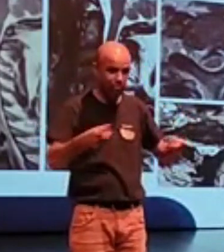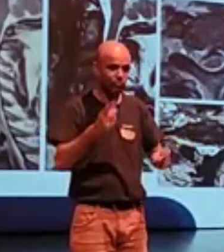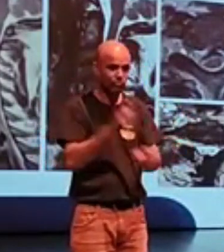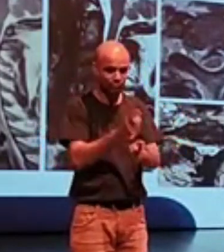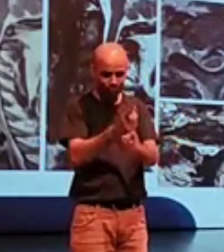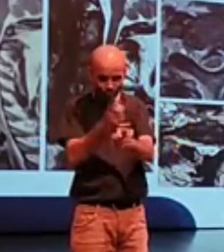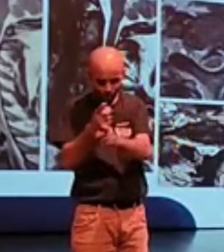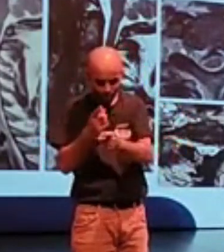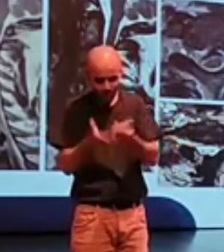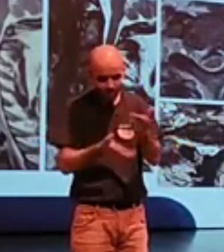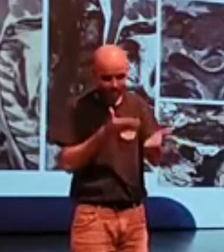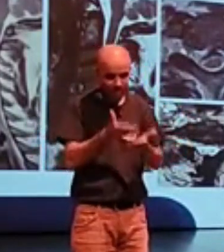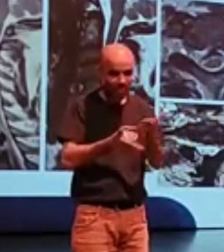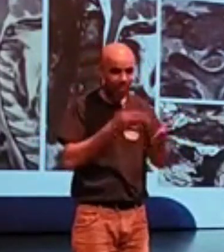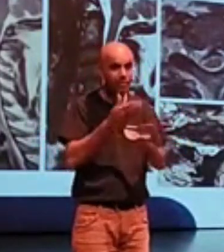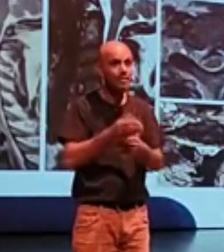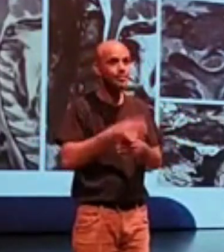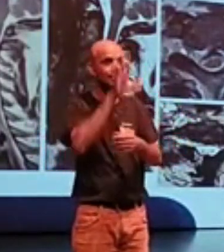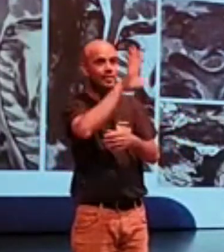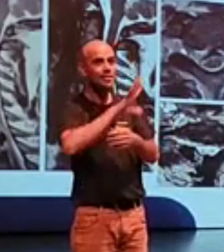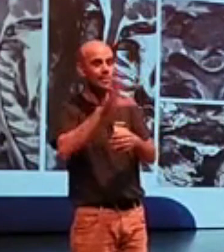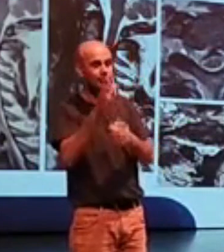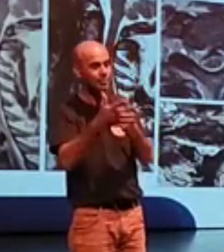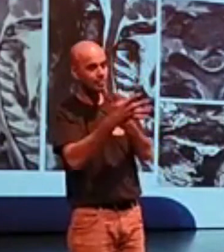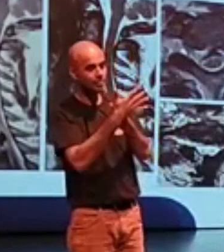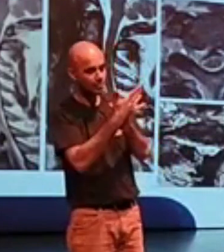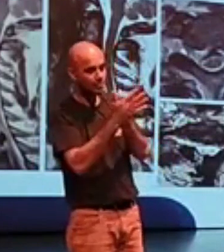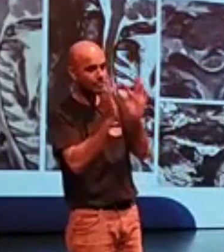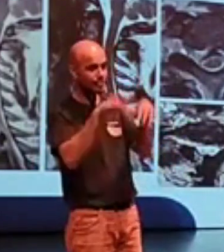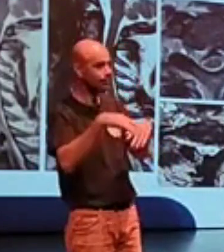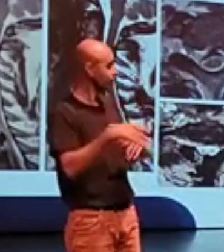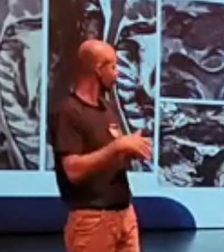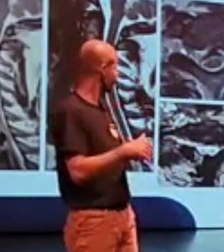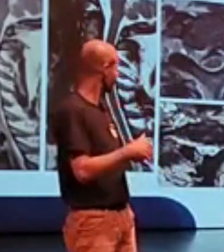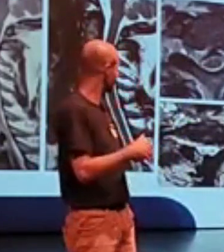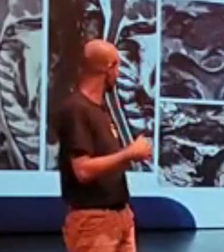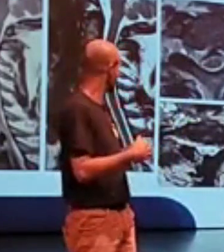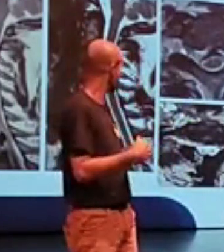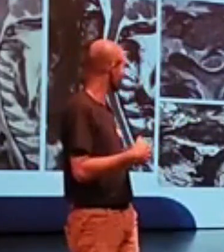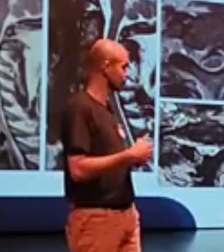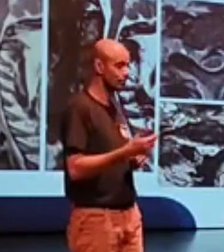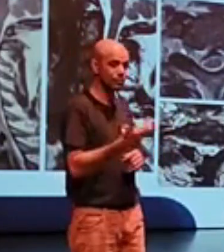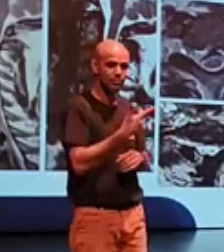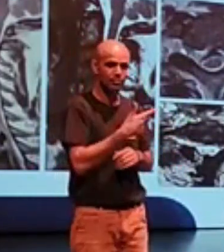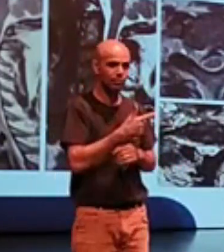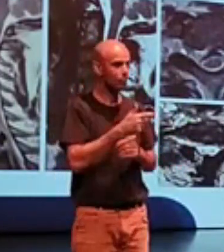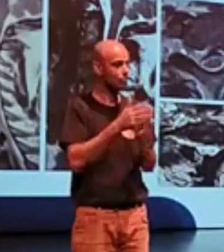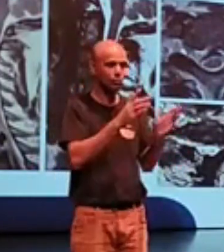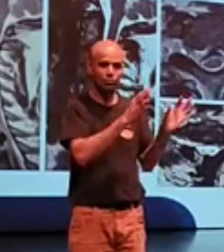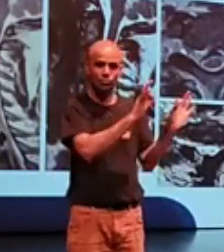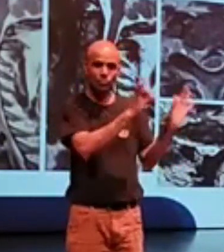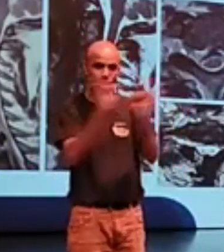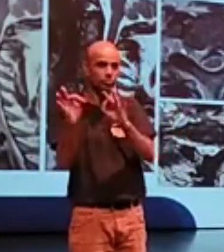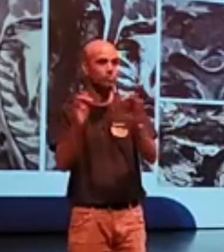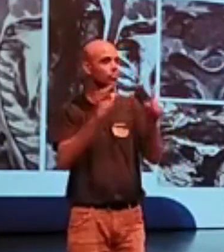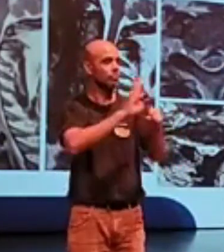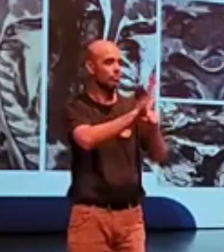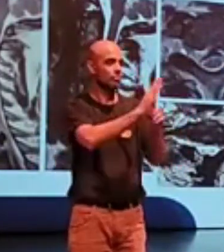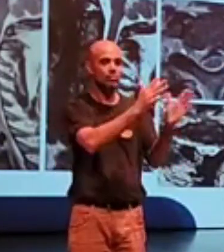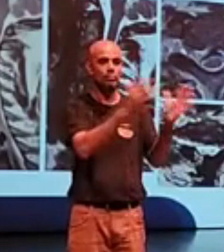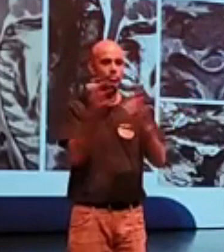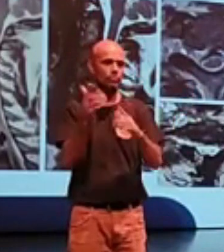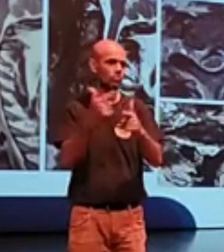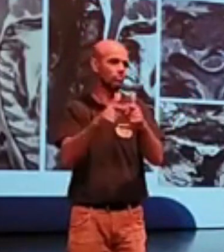e pós, e aí ele teria a imagem da cirurgia no término, que seria toda a anatomia cervical, mas não está passando, não tem problema. Então, assim, as coisas estão